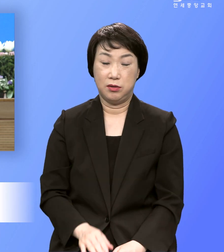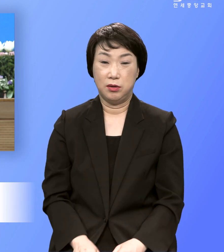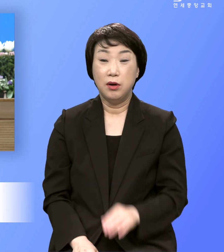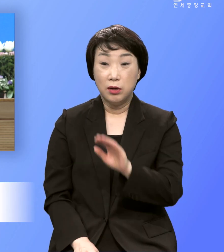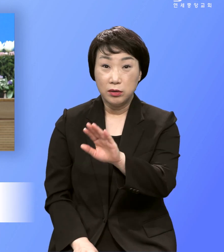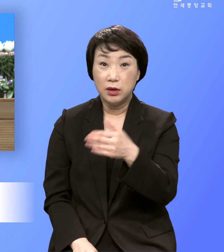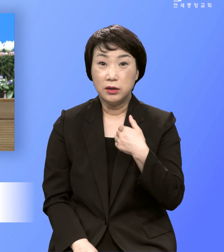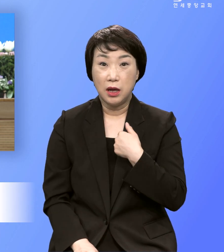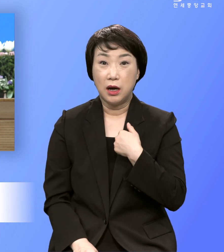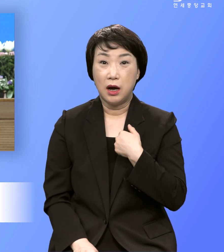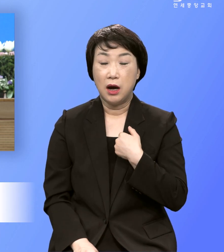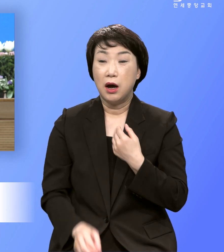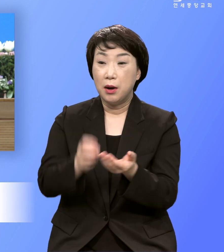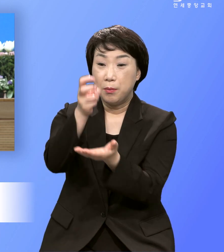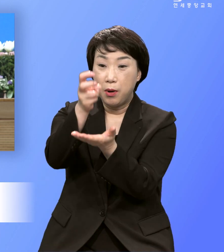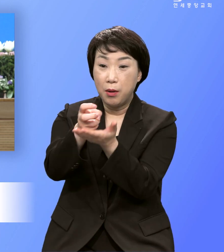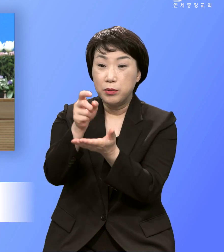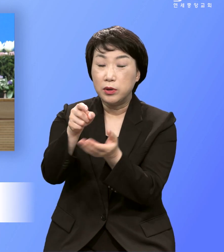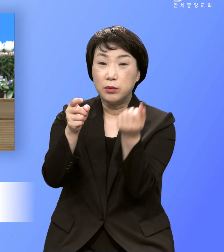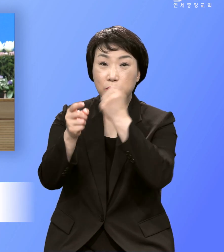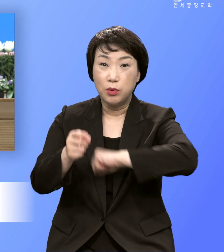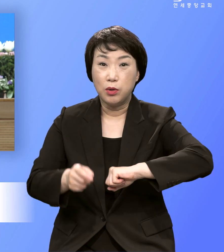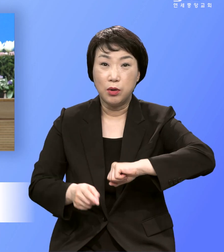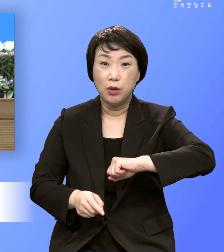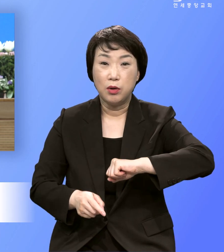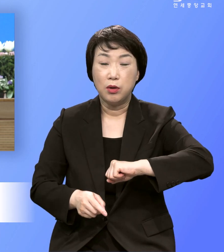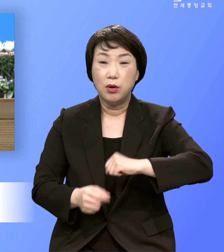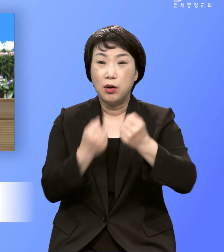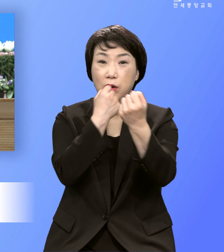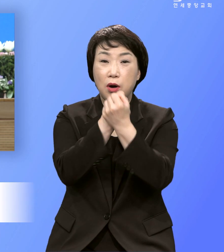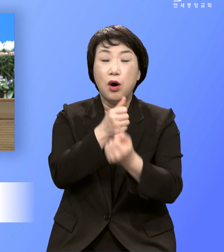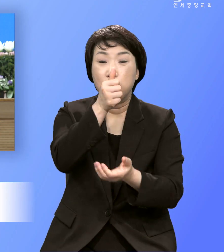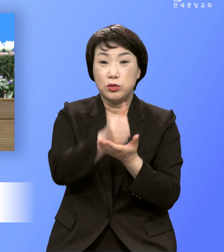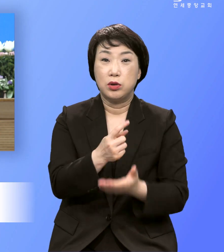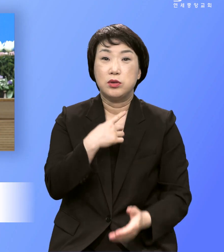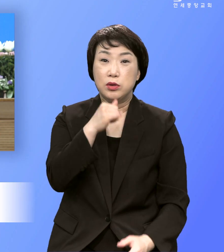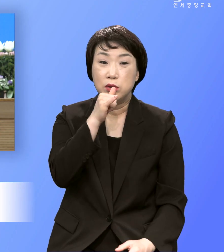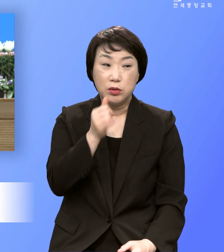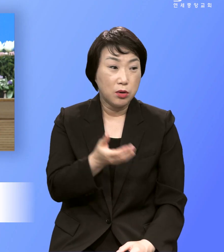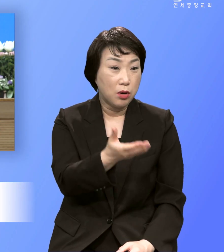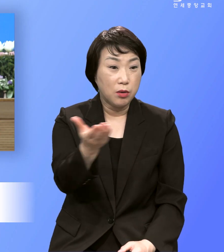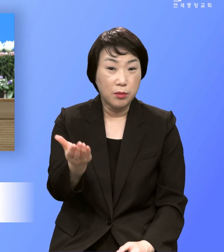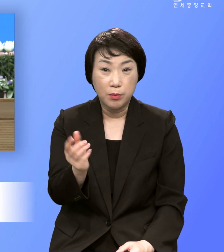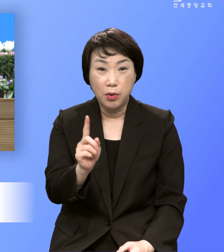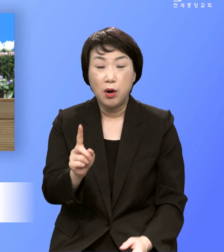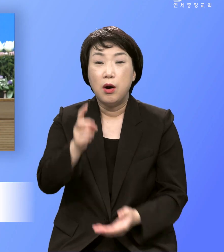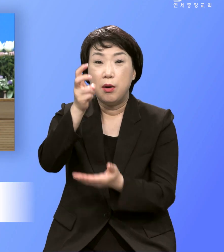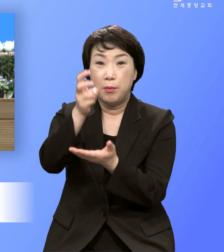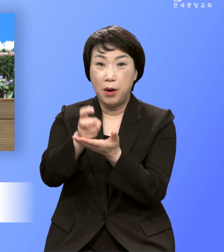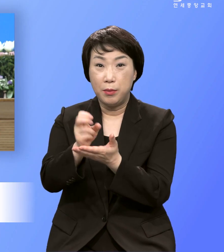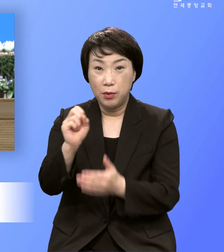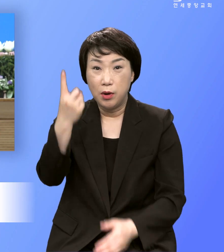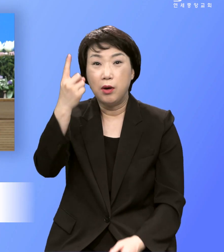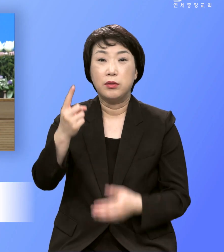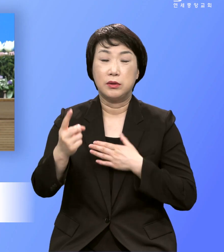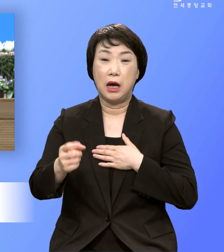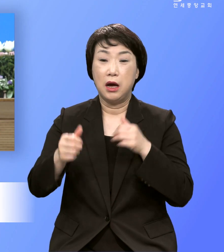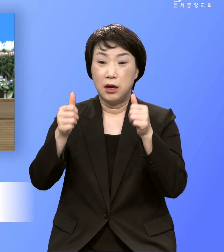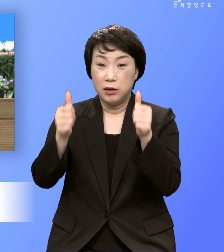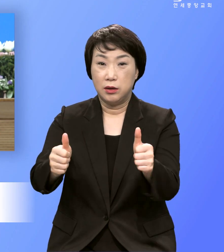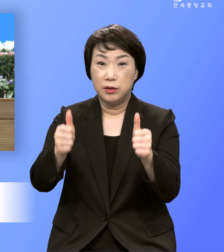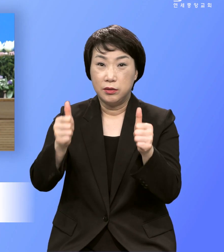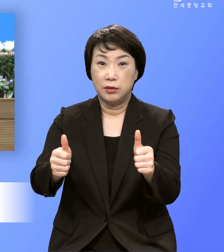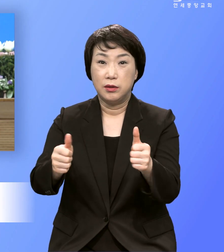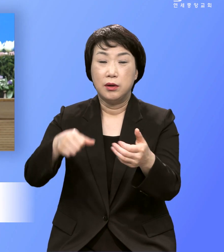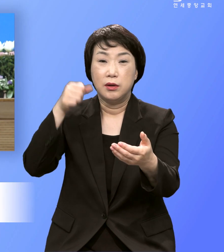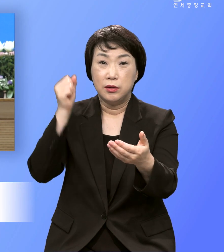내가 헌법을 범법해서 죄를 범하면 헌법에 의해서 판결을